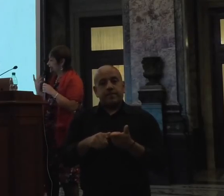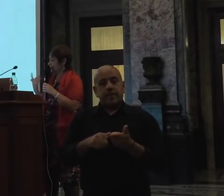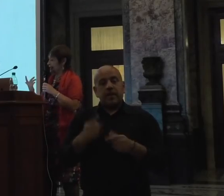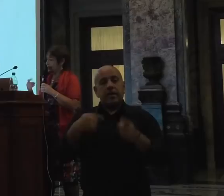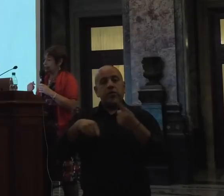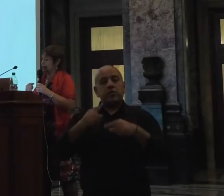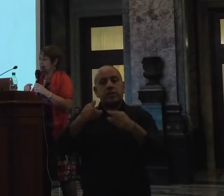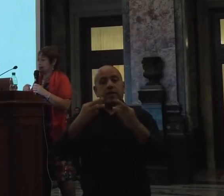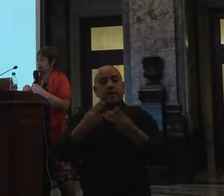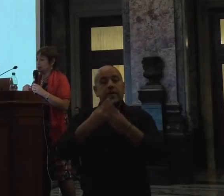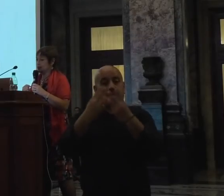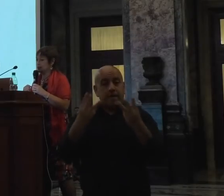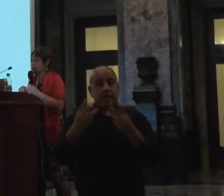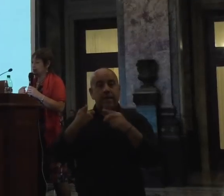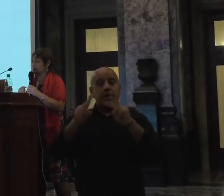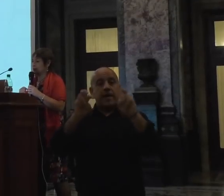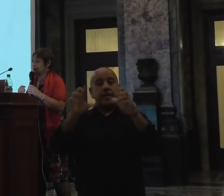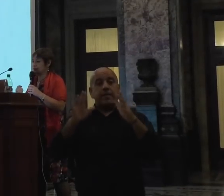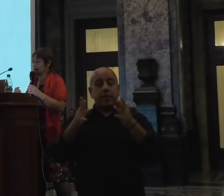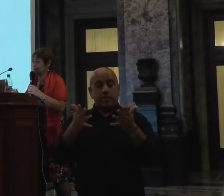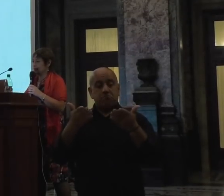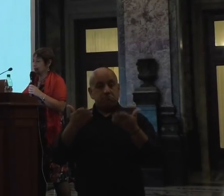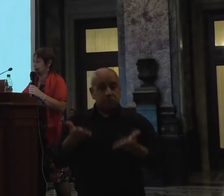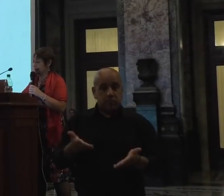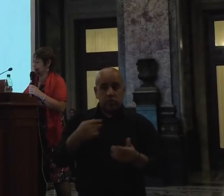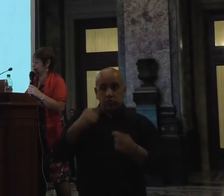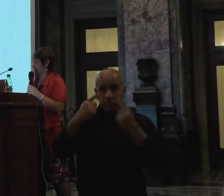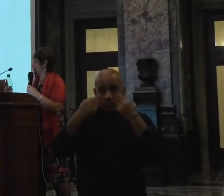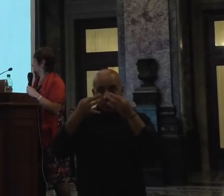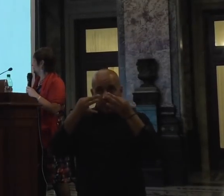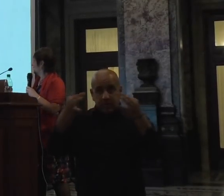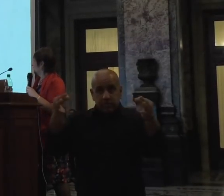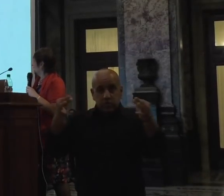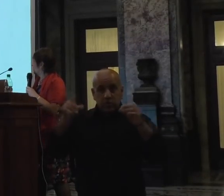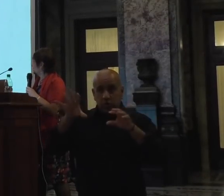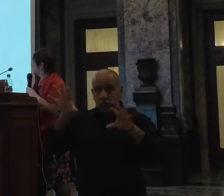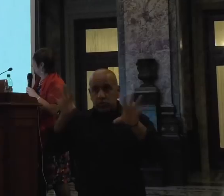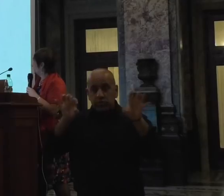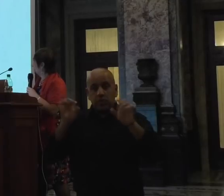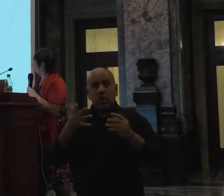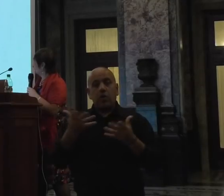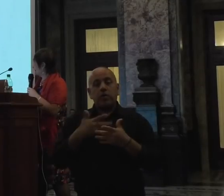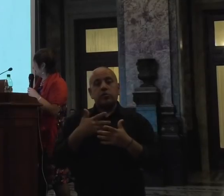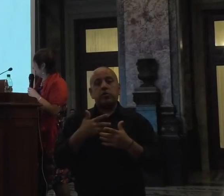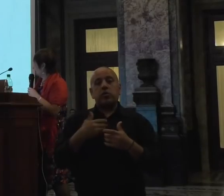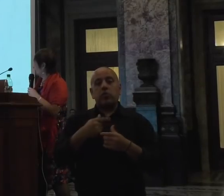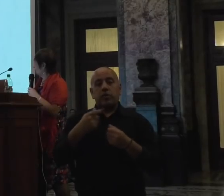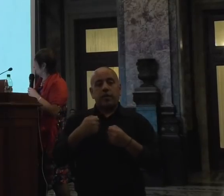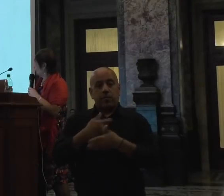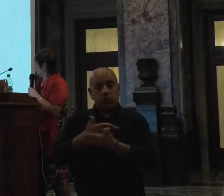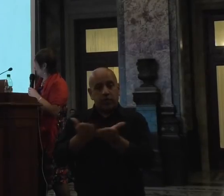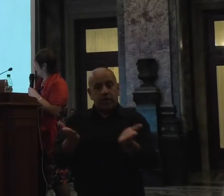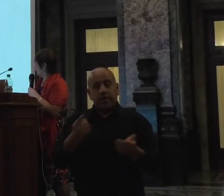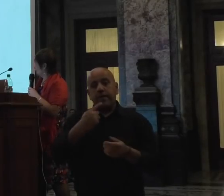Y en general, las consecuencias perceptuales son similares, aunque no siempre. Ahora les quiero dar unos